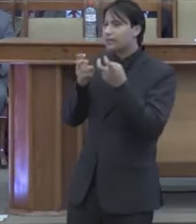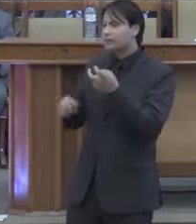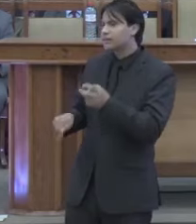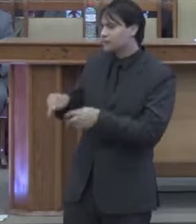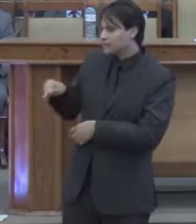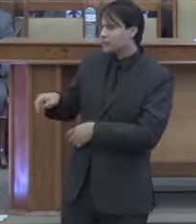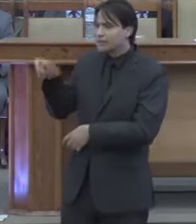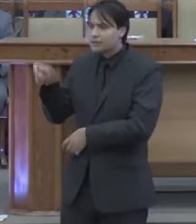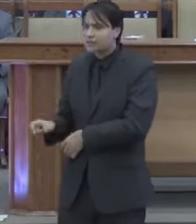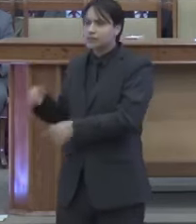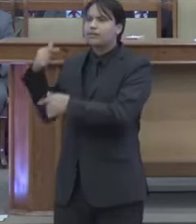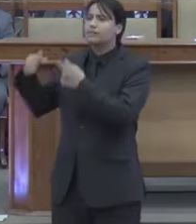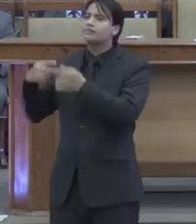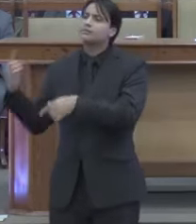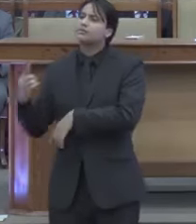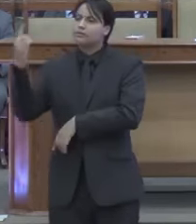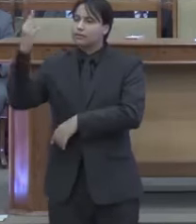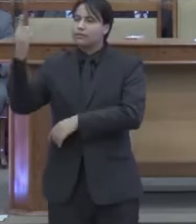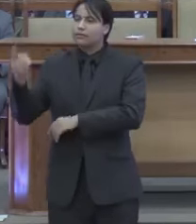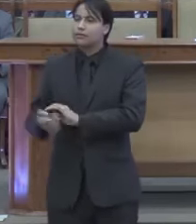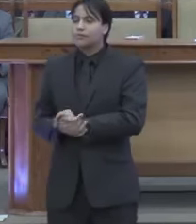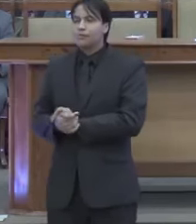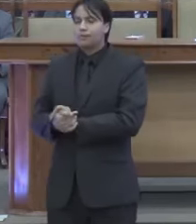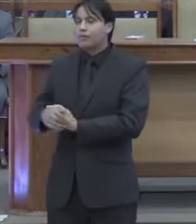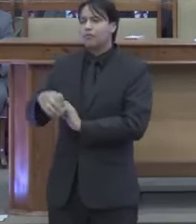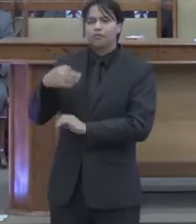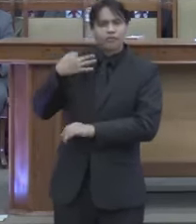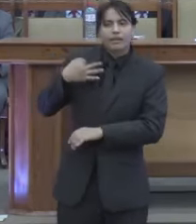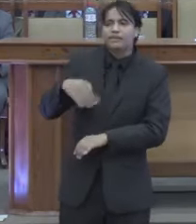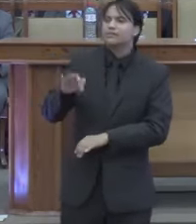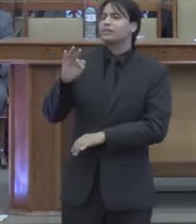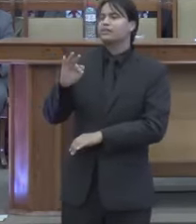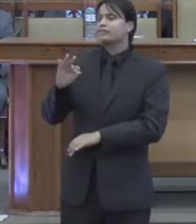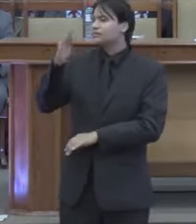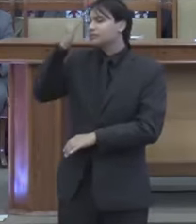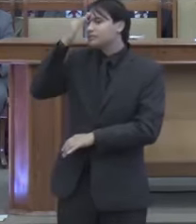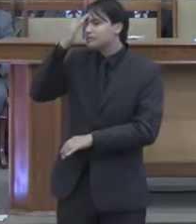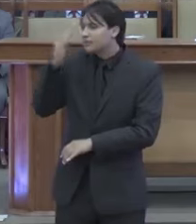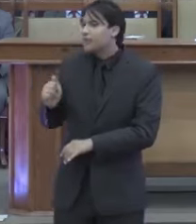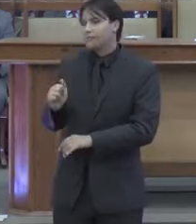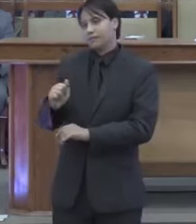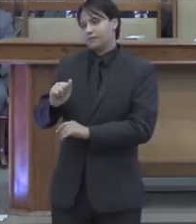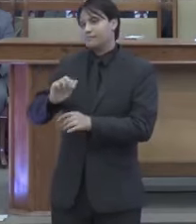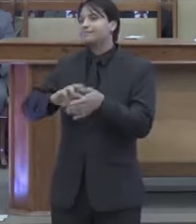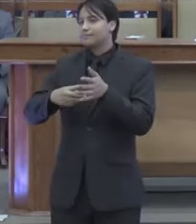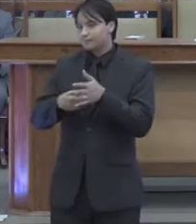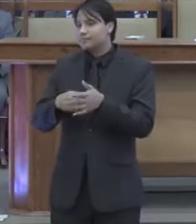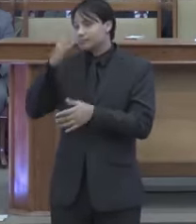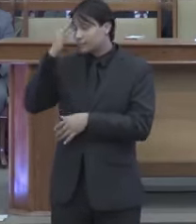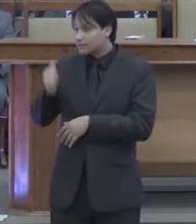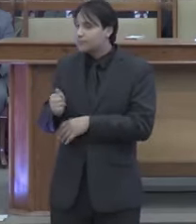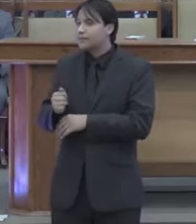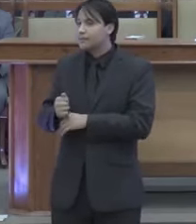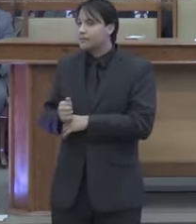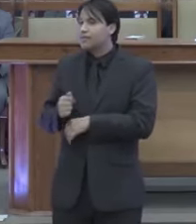os judeus, os fariseus sabiam o que a multidão estava dizendo, quando eles disseram, ele é o filho de